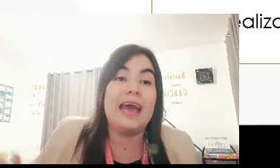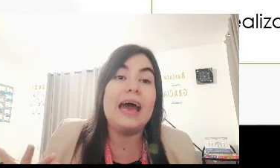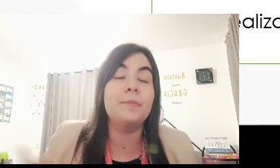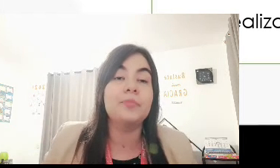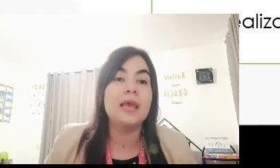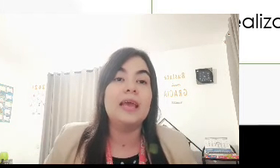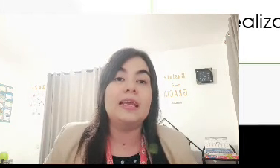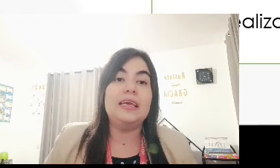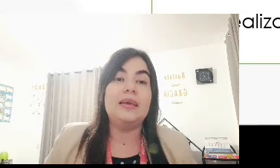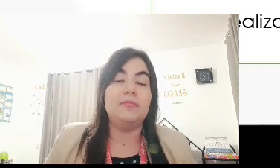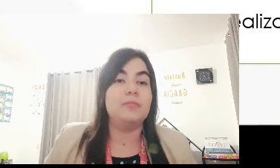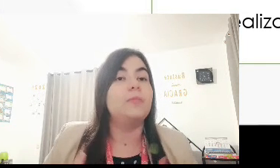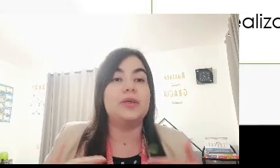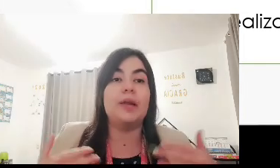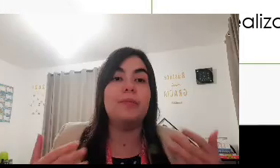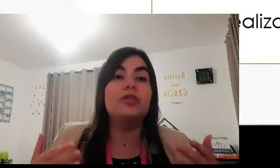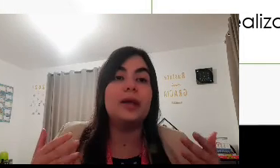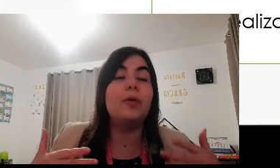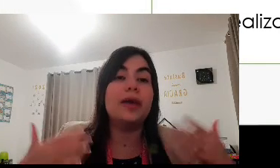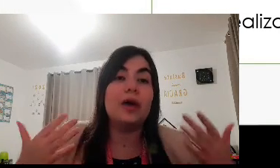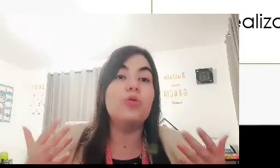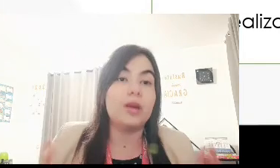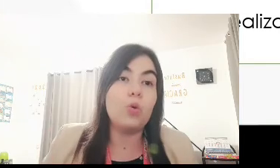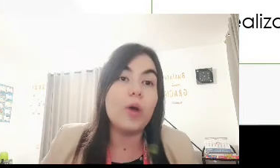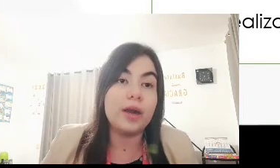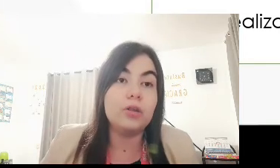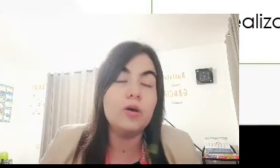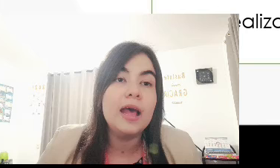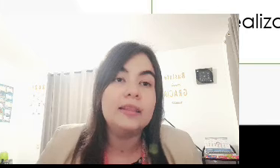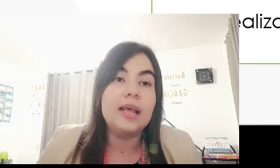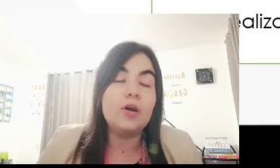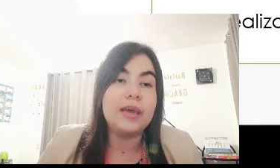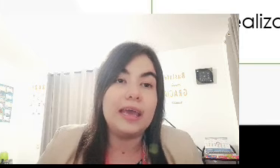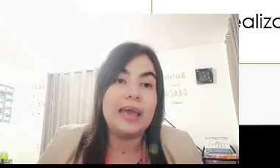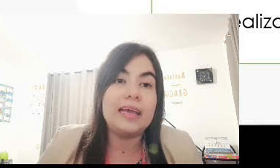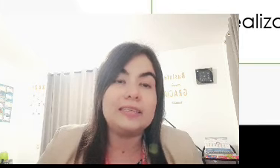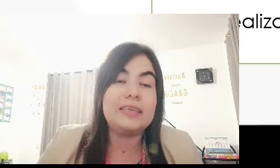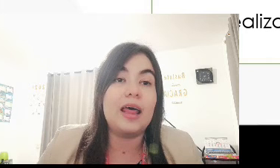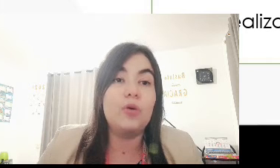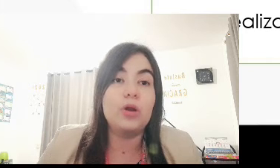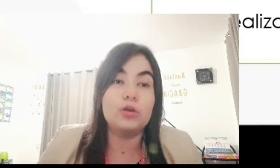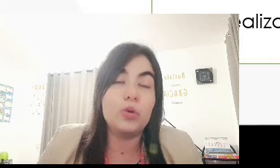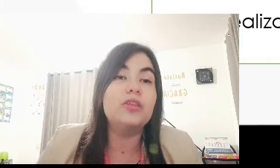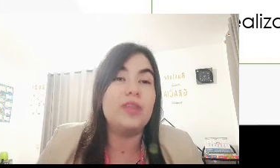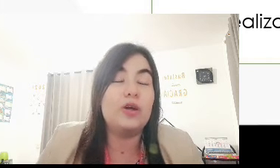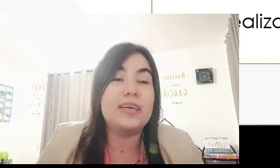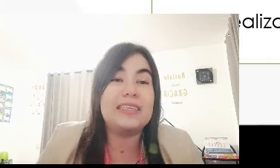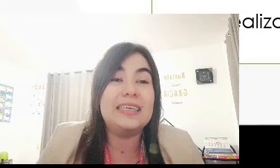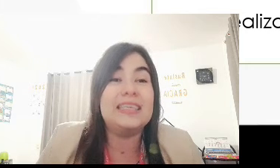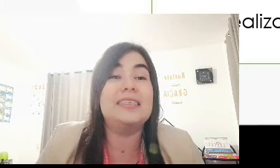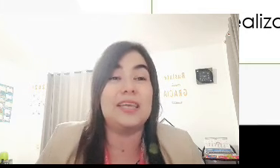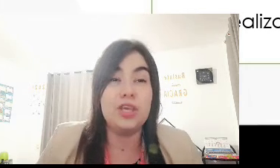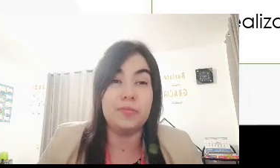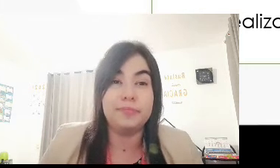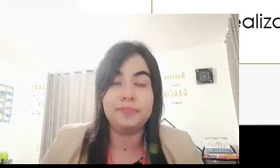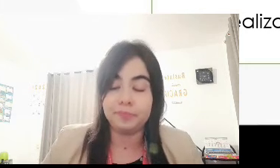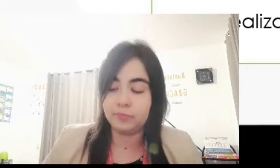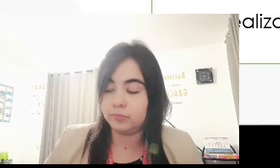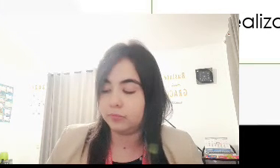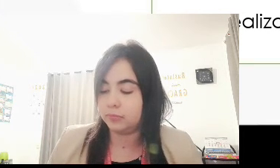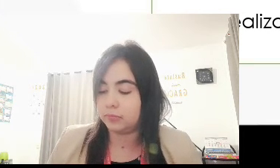puedan crear y pues al mismo tiempo que un recuerdo de lo que es cada uno de los cuentos, de lo que se les